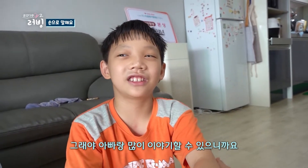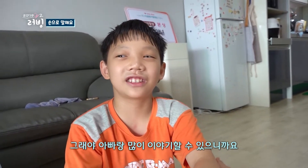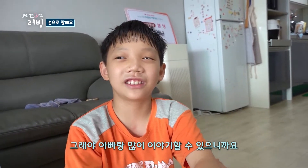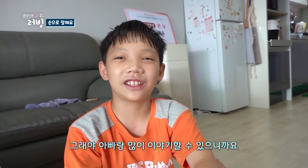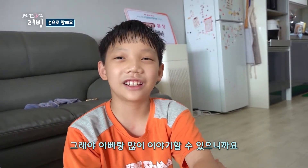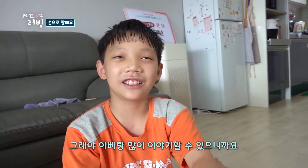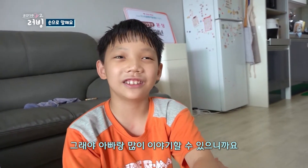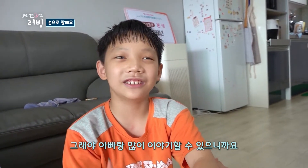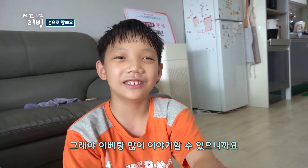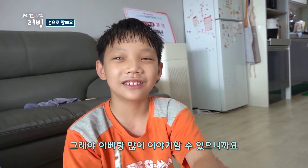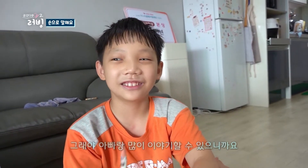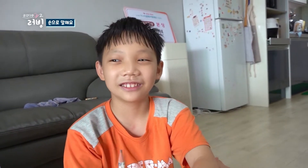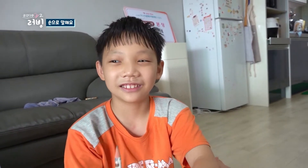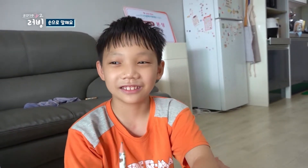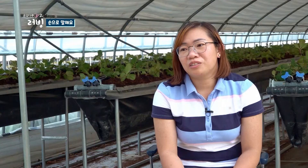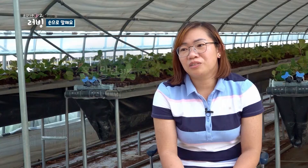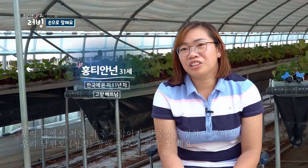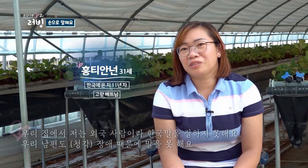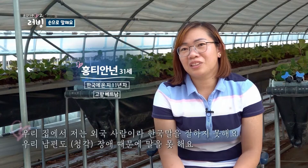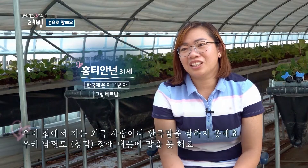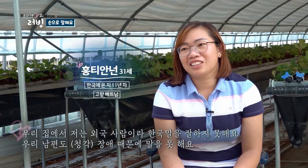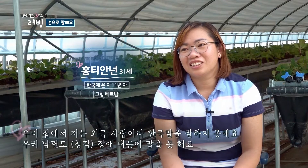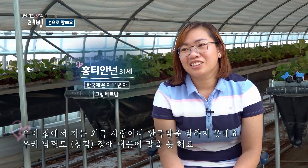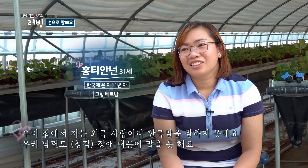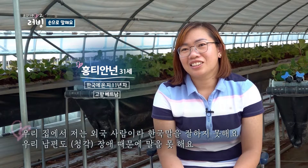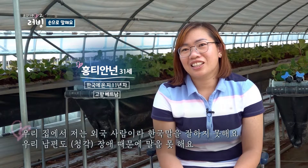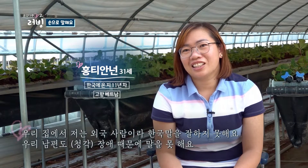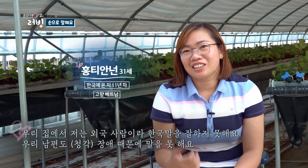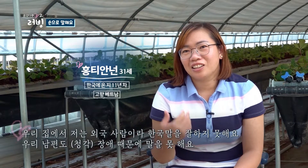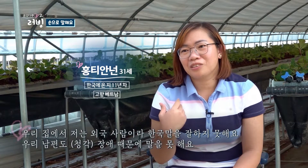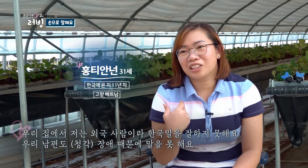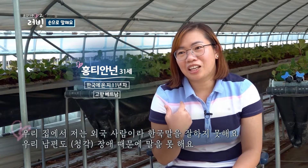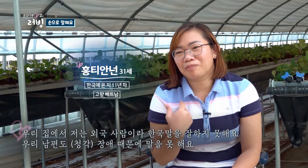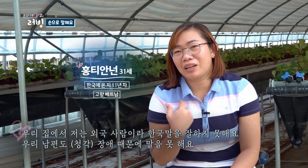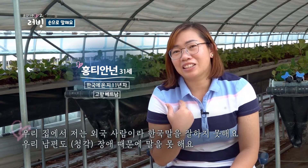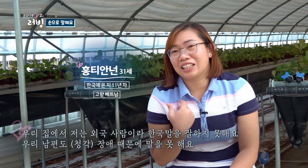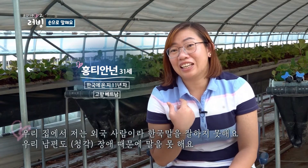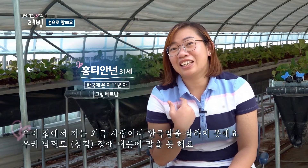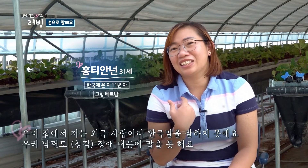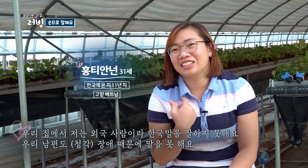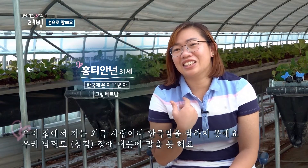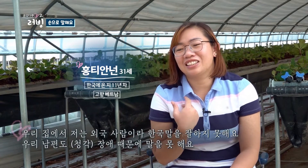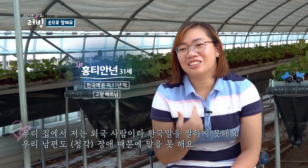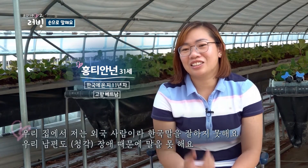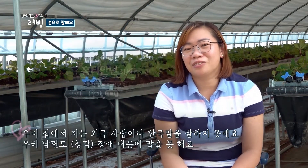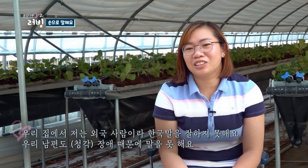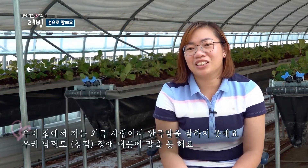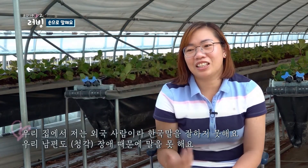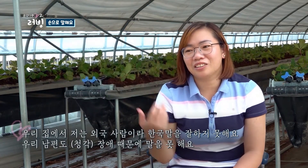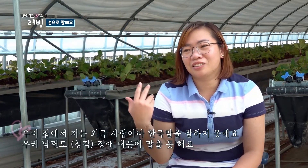있으니까요. 우리 집에 제가 외국사람 많이 잘 안 했어요. 우리 신랑도